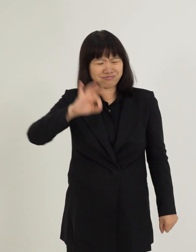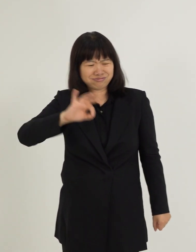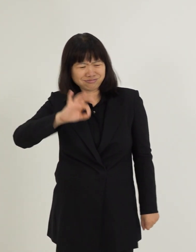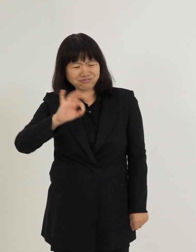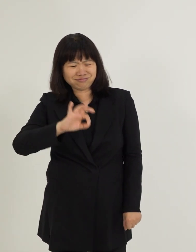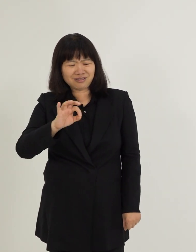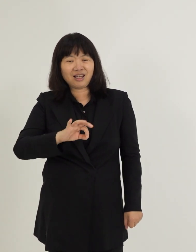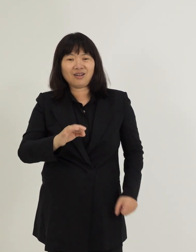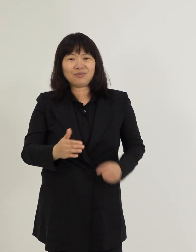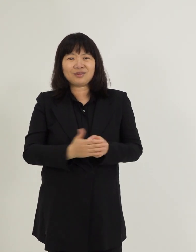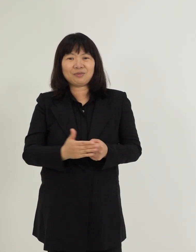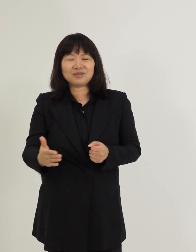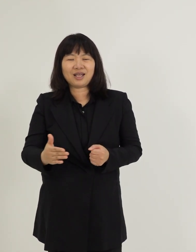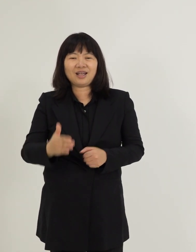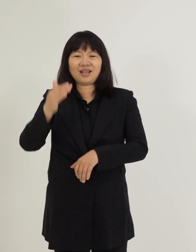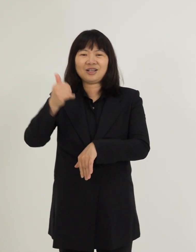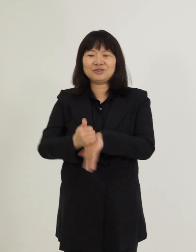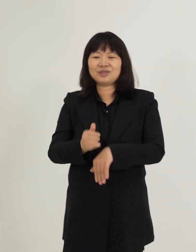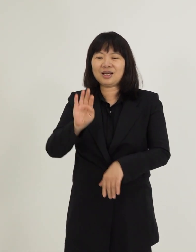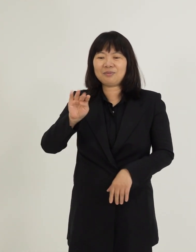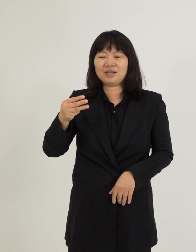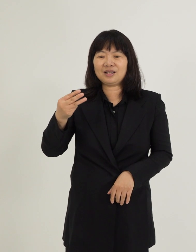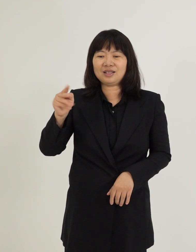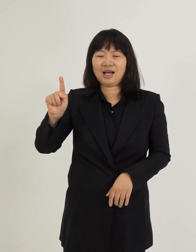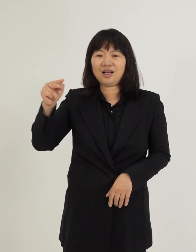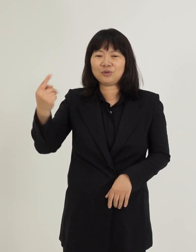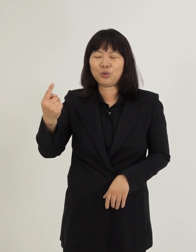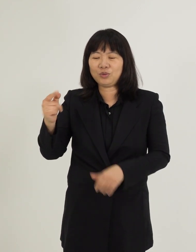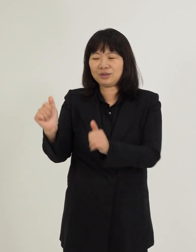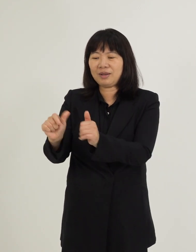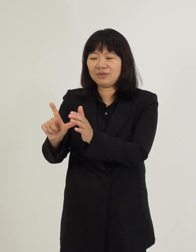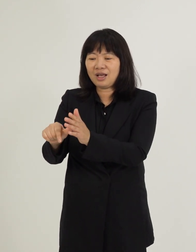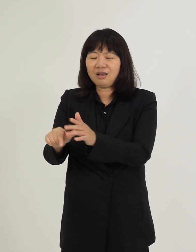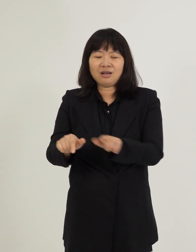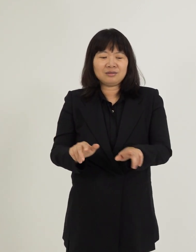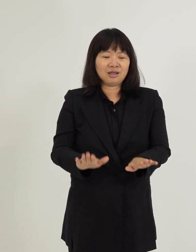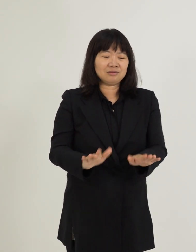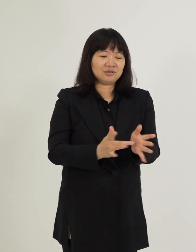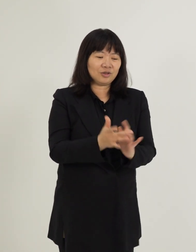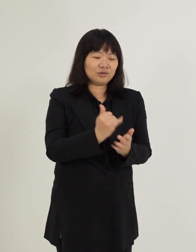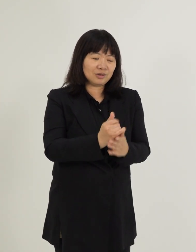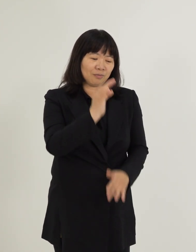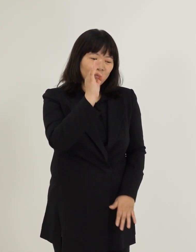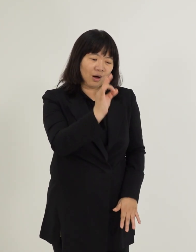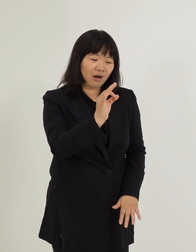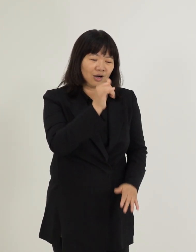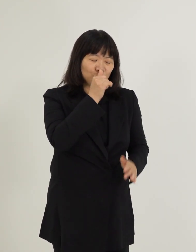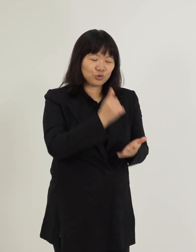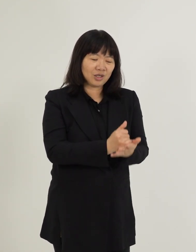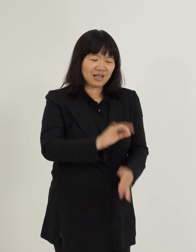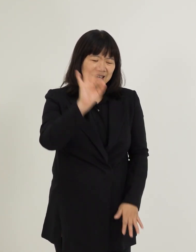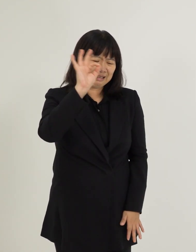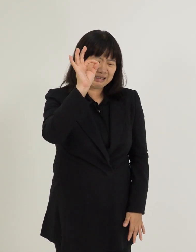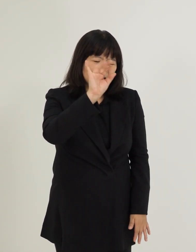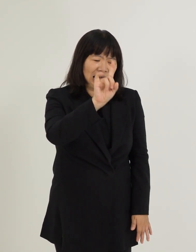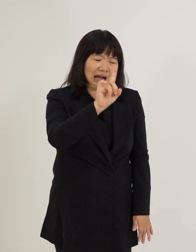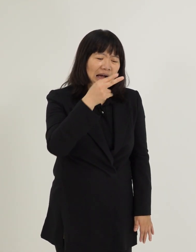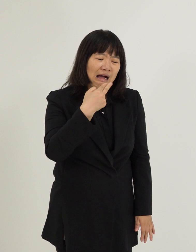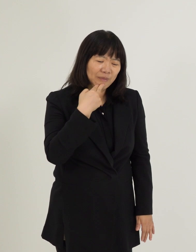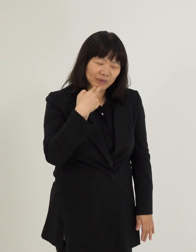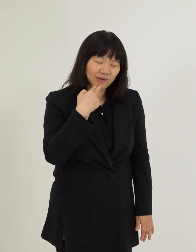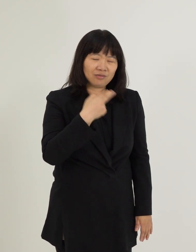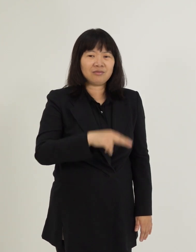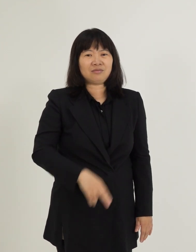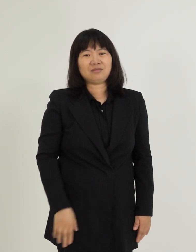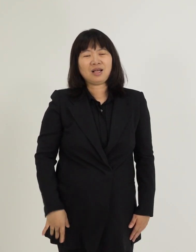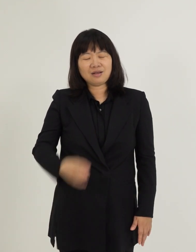그래서 빌라도가 나중에 재판할 때 뭐라 그래요? 나는 이 사람에게서 아무 죄를 찾은 적이 없다. 죄를 발견하지